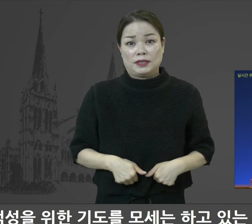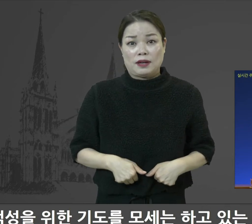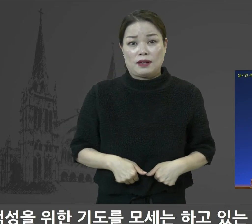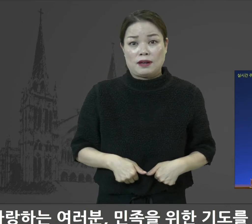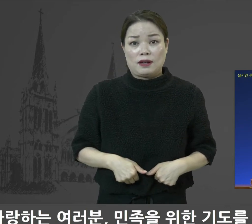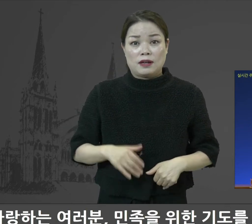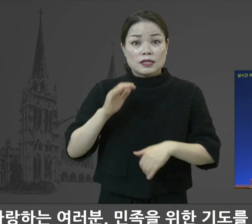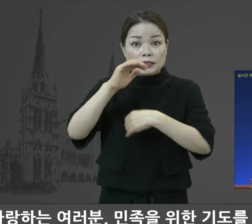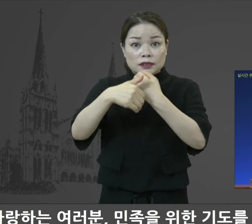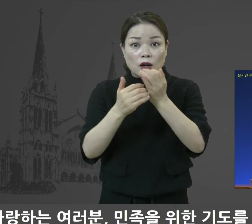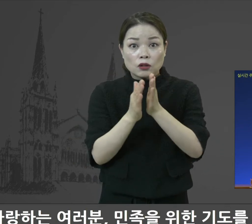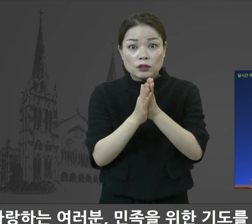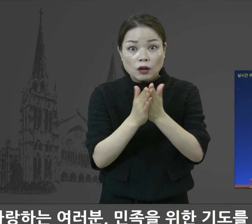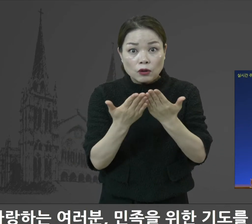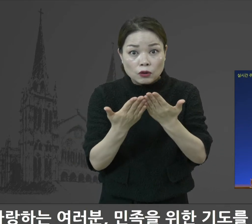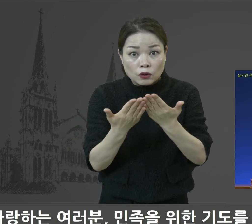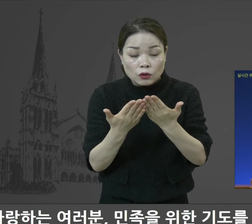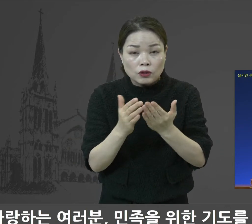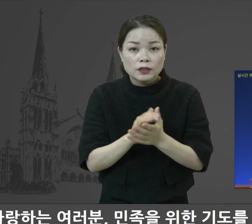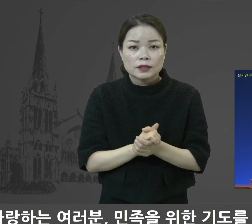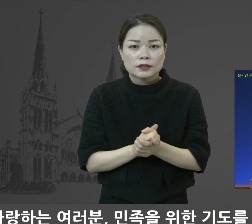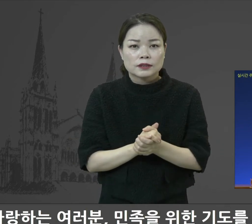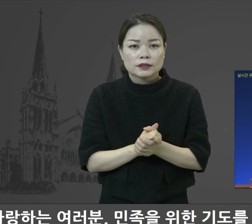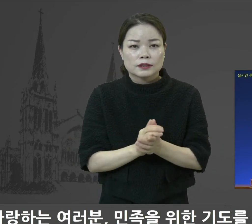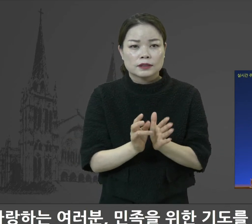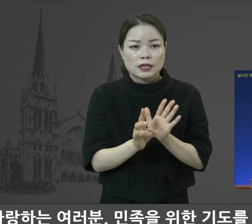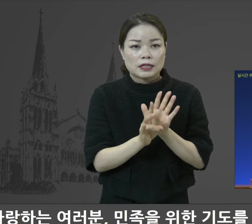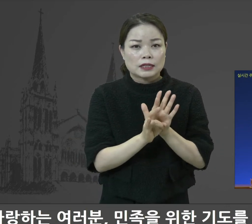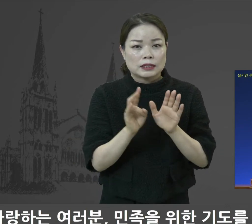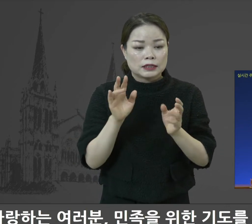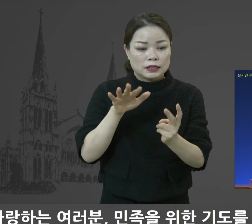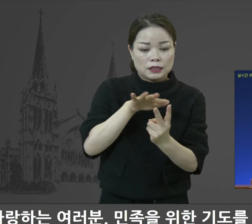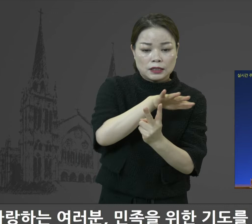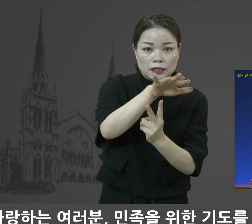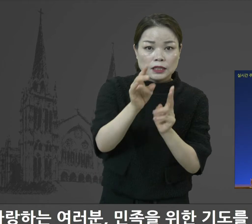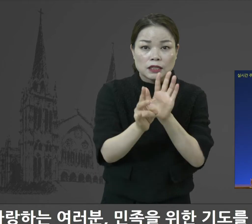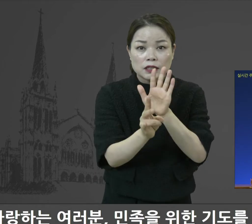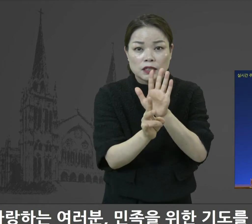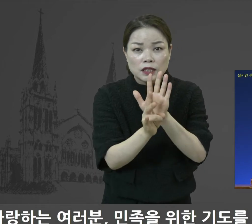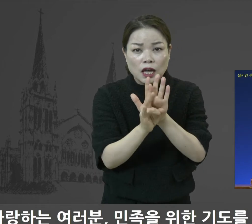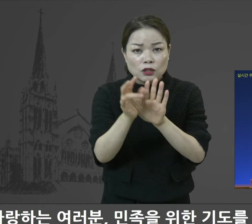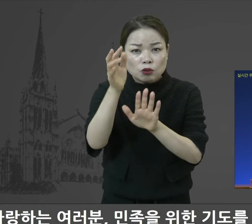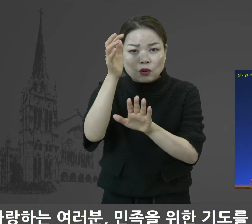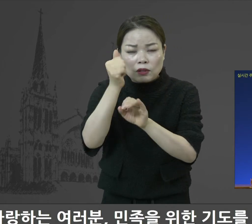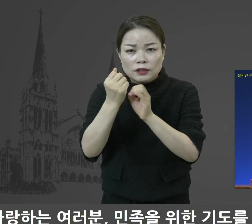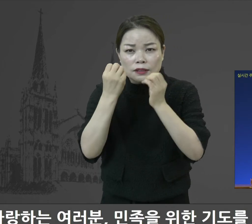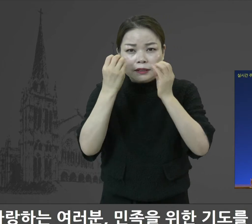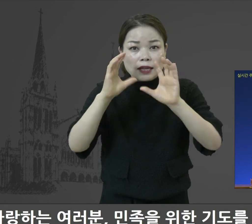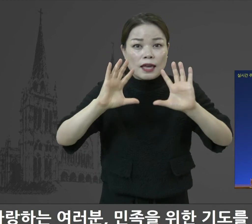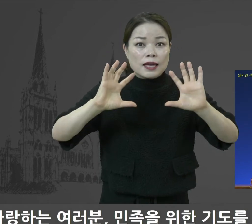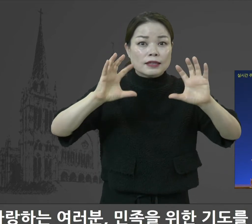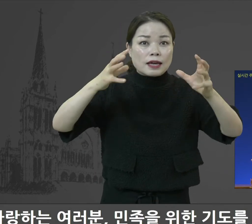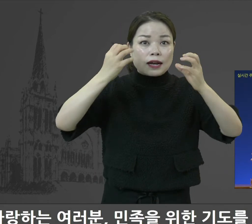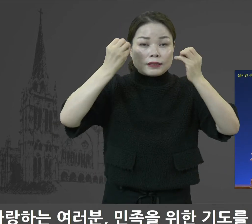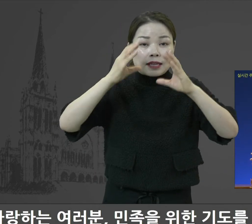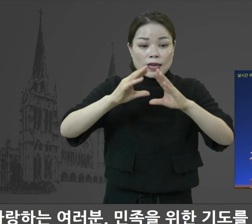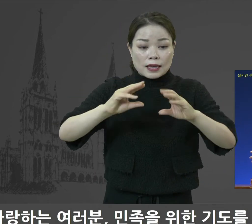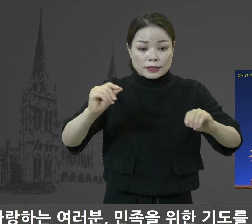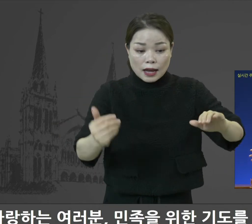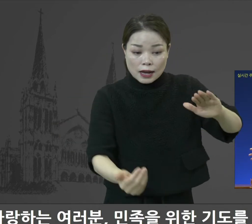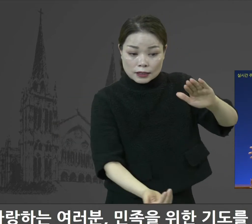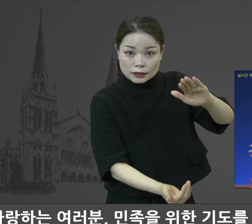이 성경은 결국 이 계시록 맨 끝에 하나님이 사나라 새 땅을 이루시고 이